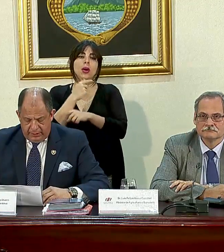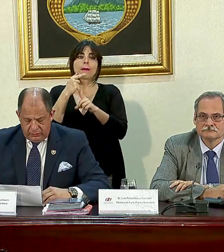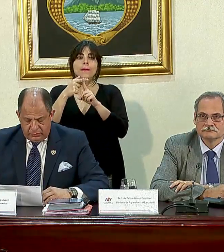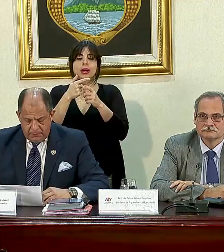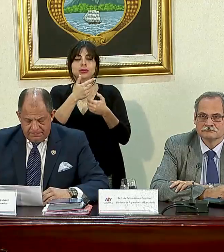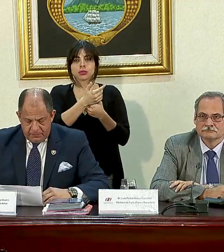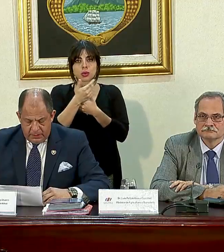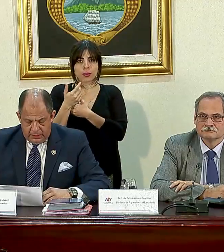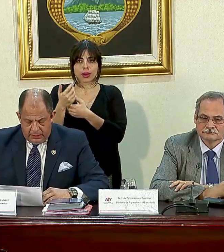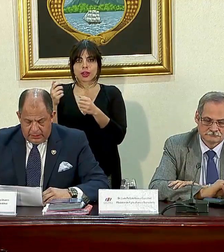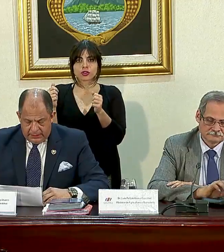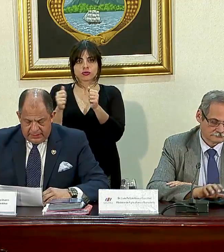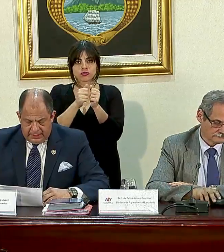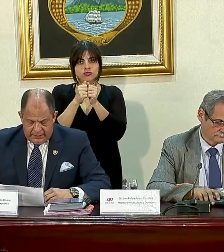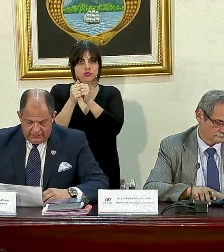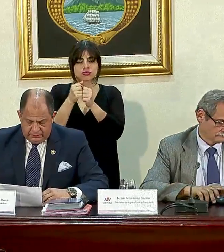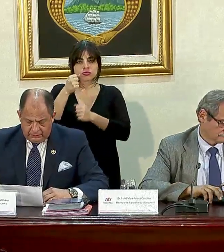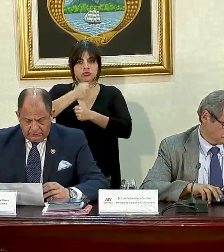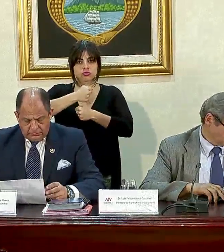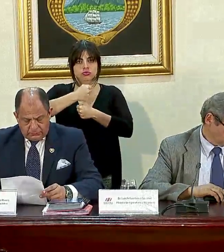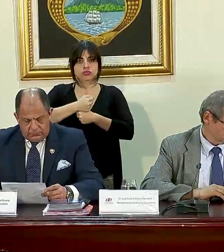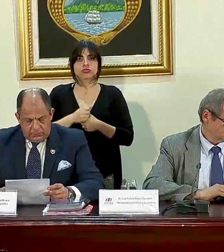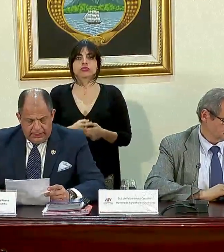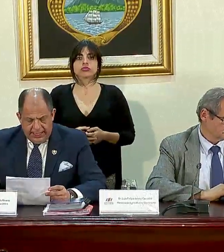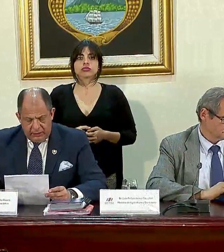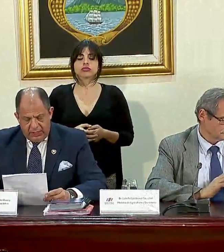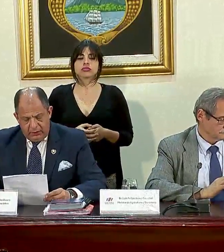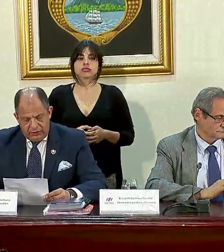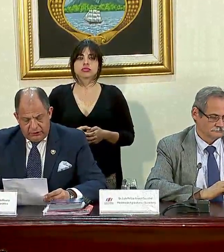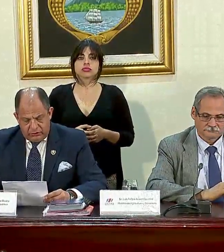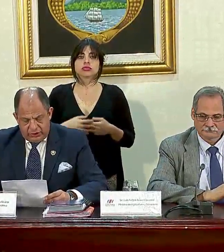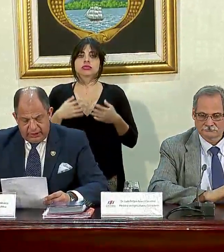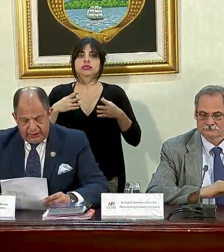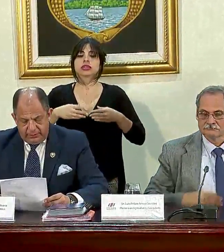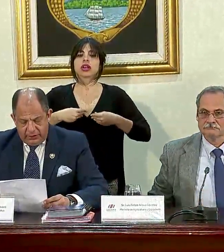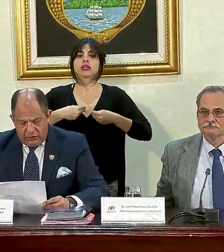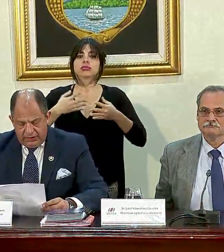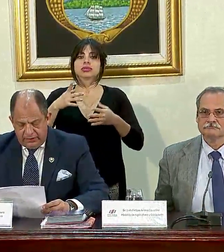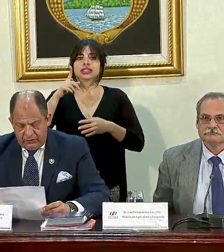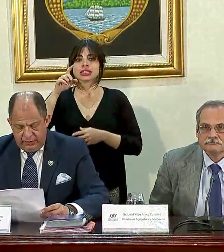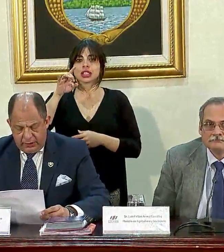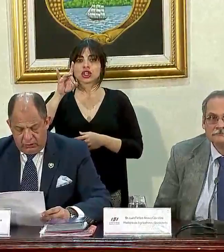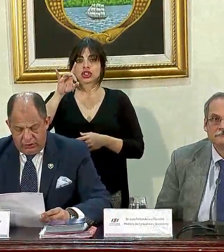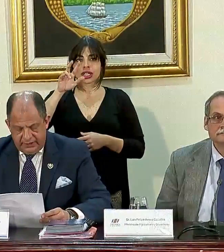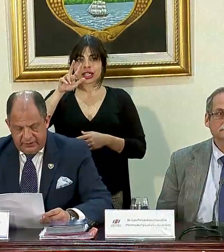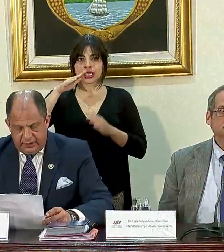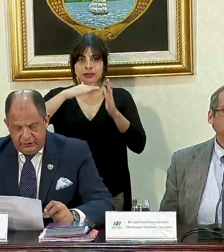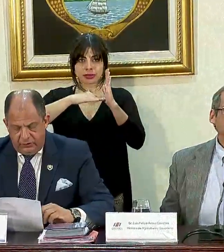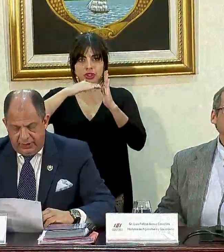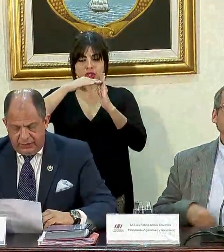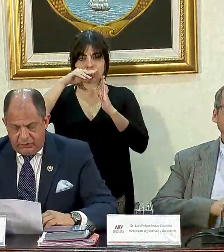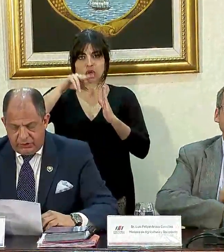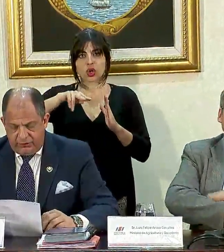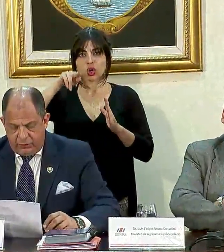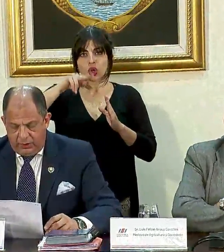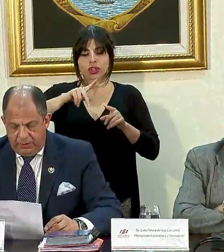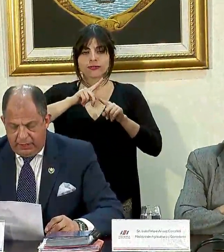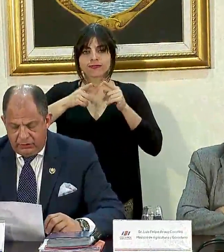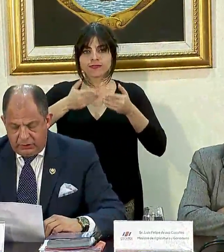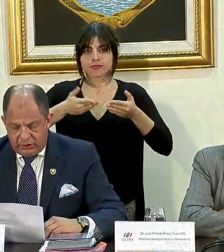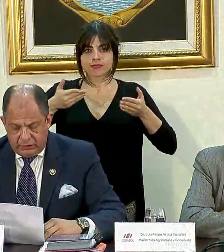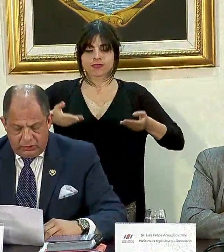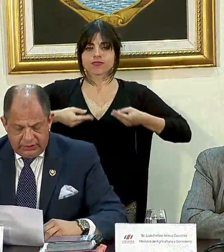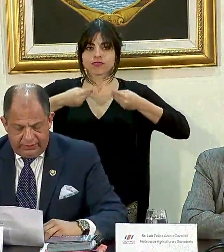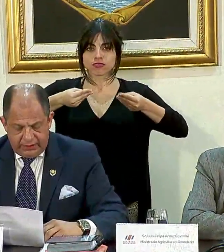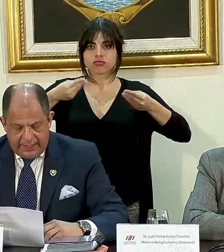de Bomberos. Se han erogado 183 millones de colones en suministros que fueron